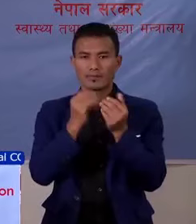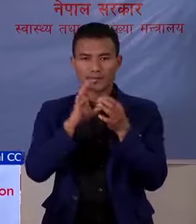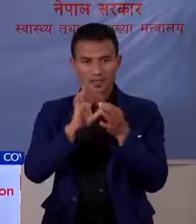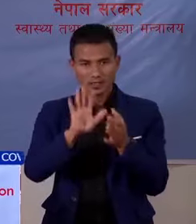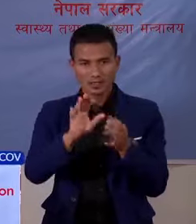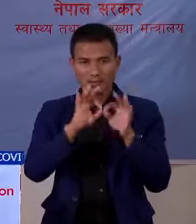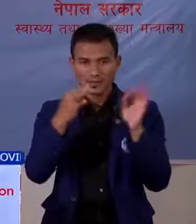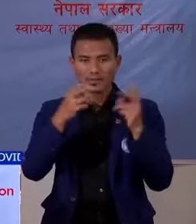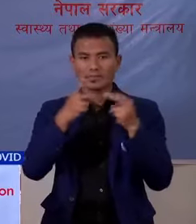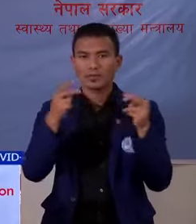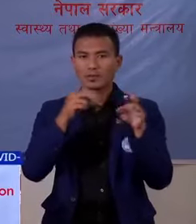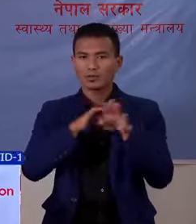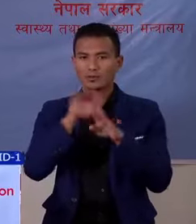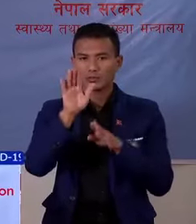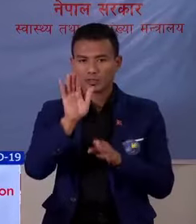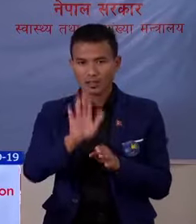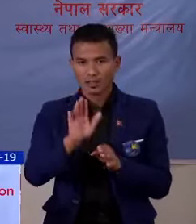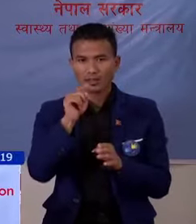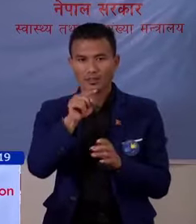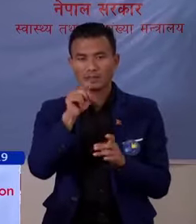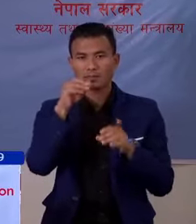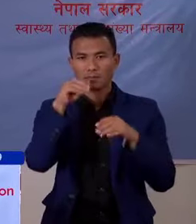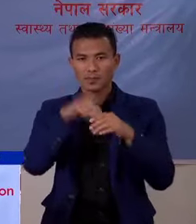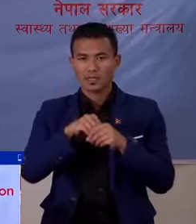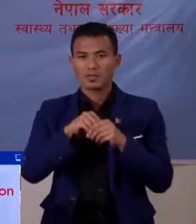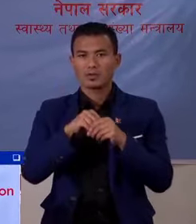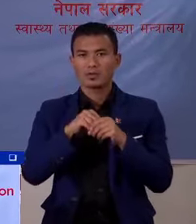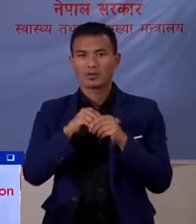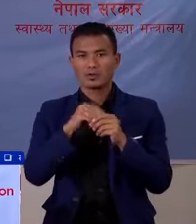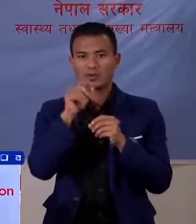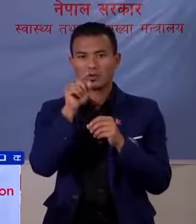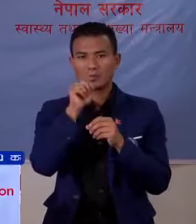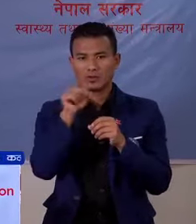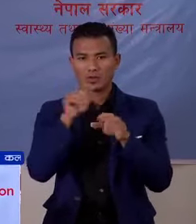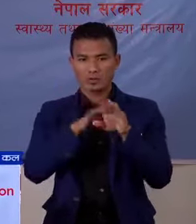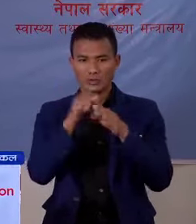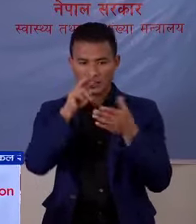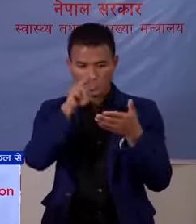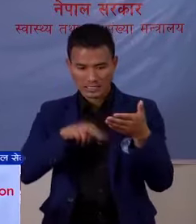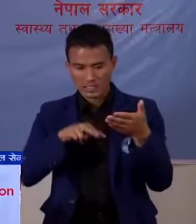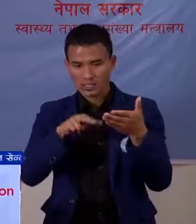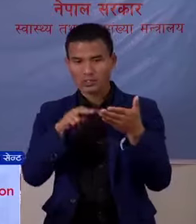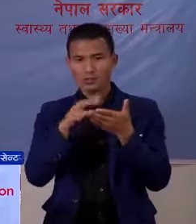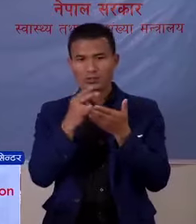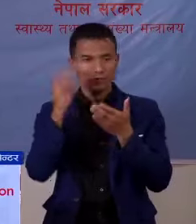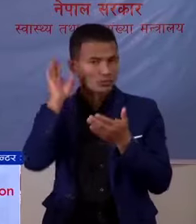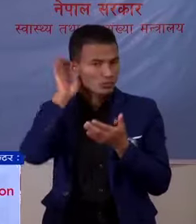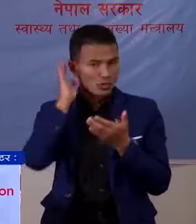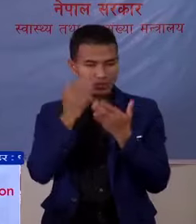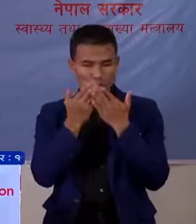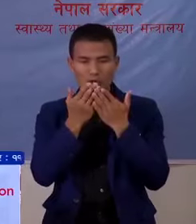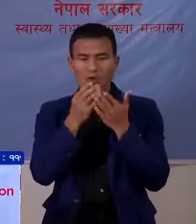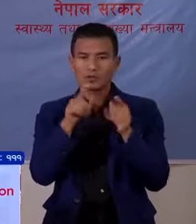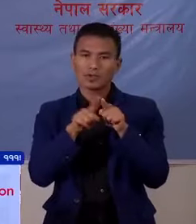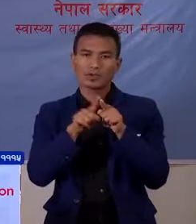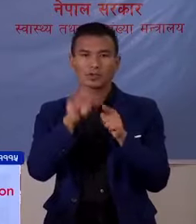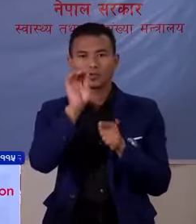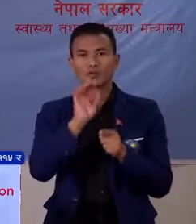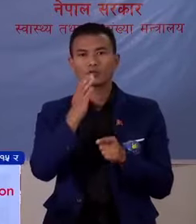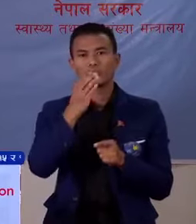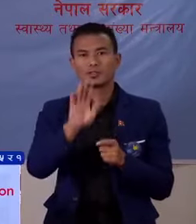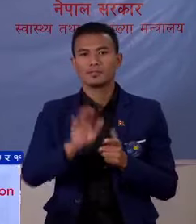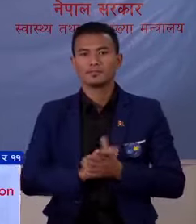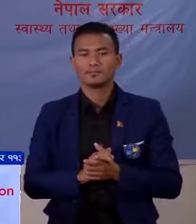सामग्रीहरू राखेका छौँ हामीले, जसमा ती सामग्रीहरू हेर्न सुन्न सक्नुहुन्छ र पढ्न पनि सक्नुहुन्छ।